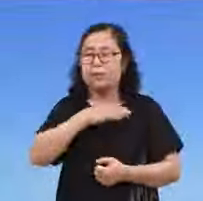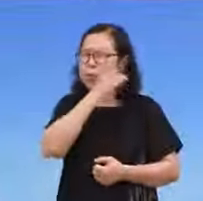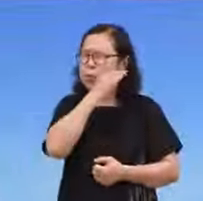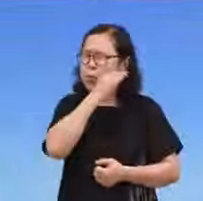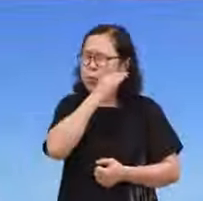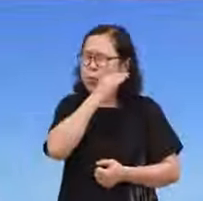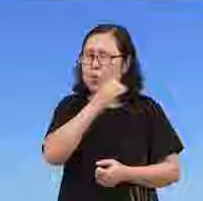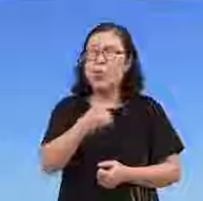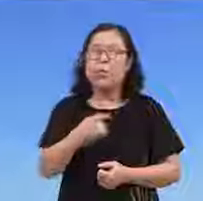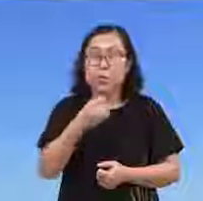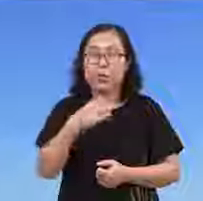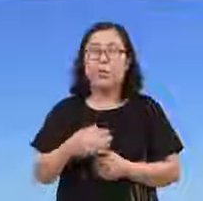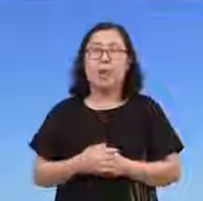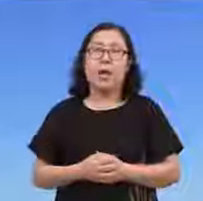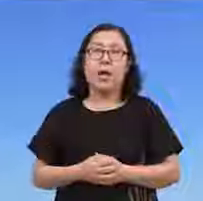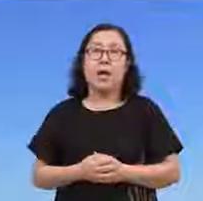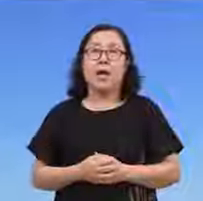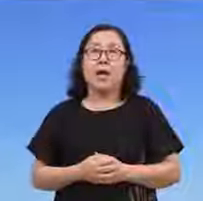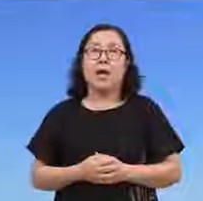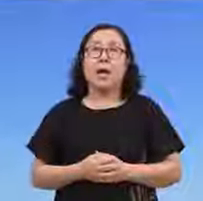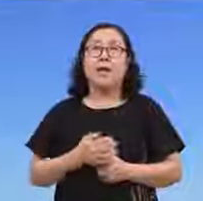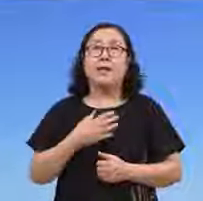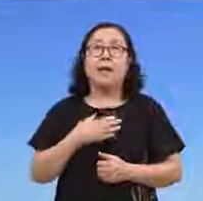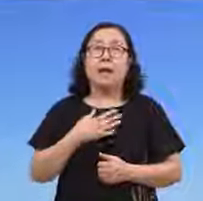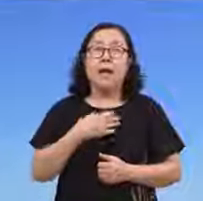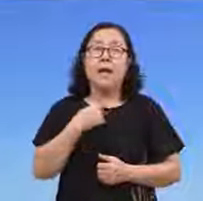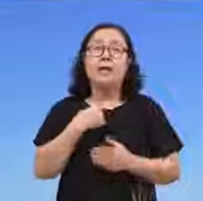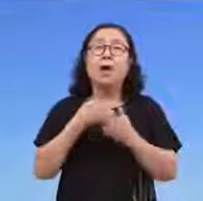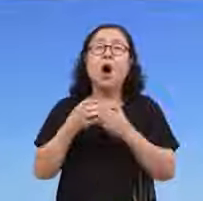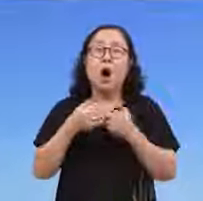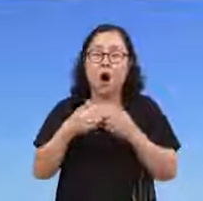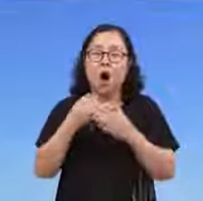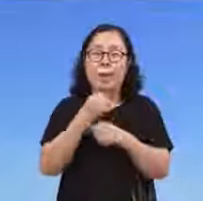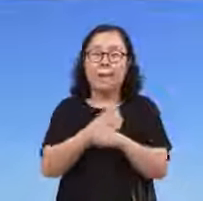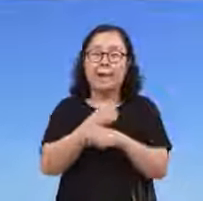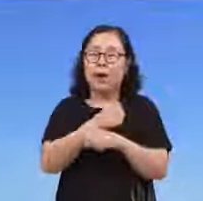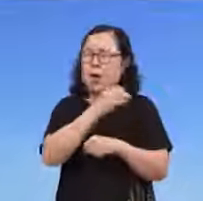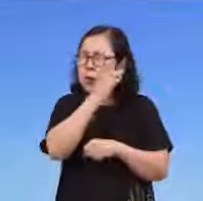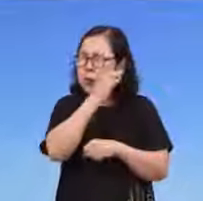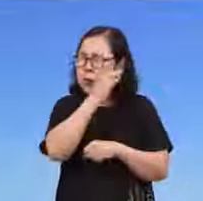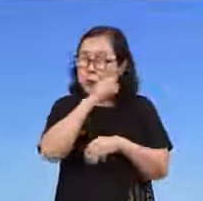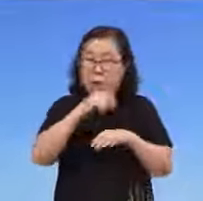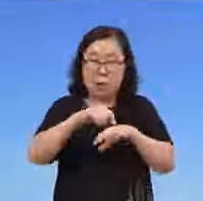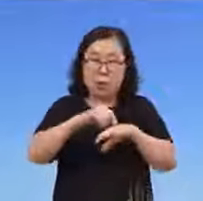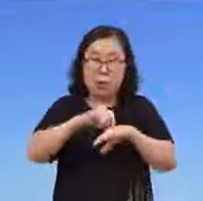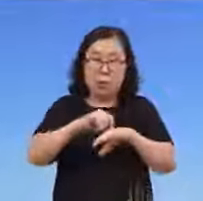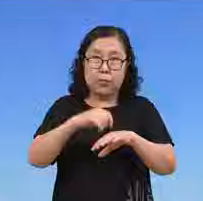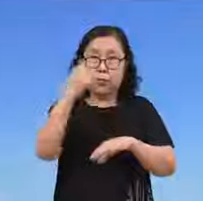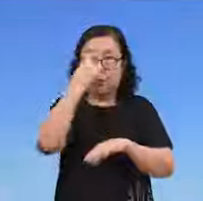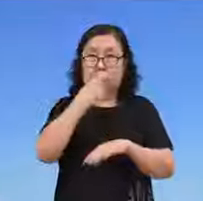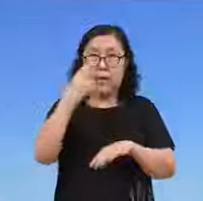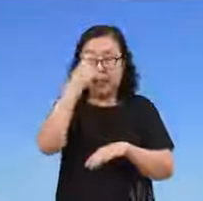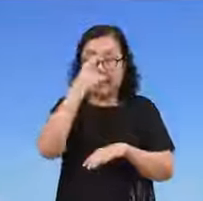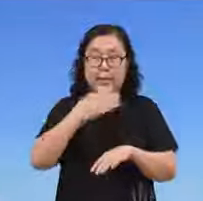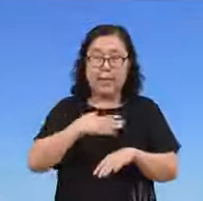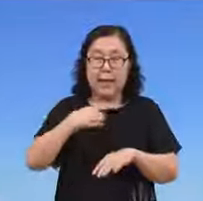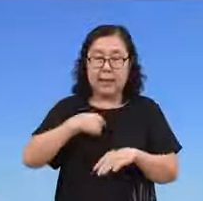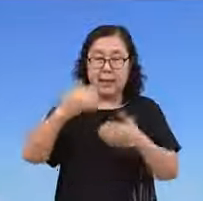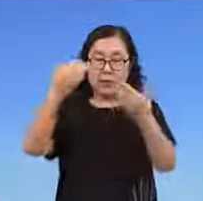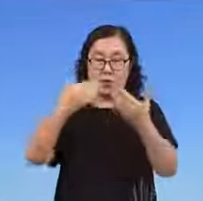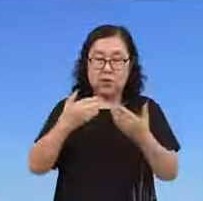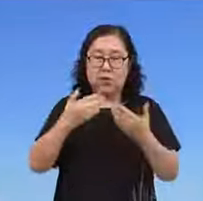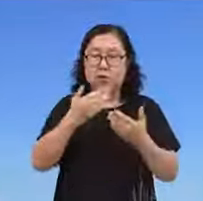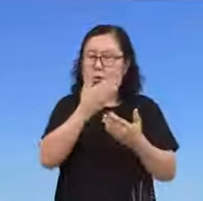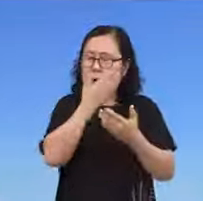되는 거구나, 이게 신학교 1학년 그 서점에서 제가 경험했던 부끄러운 민낯이 제게 주는 너무너무